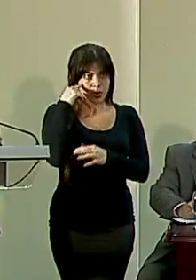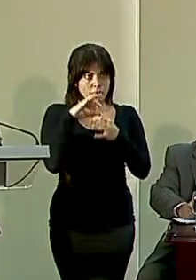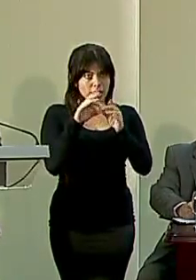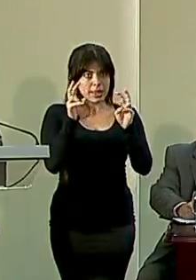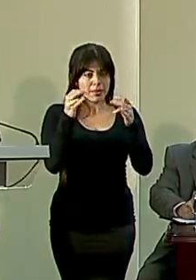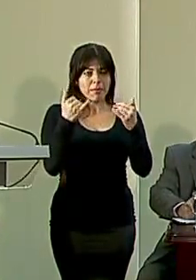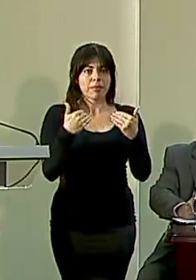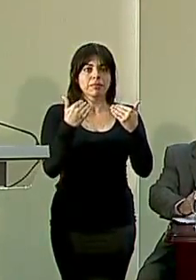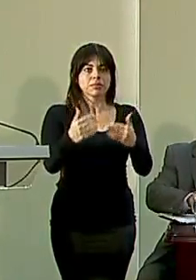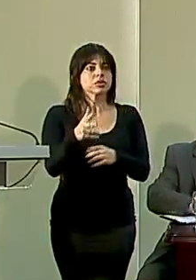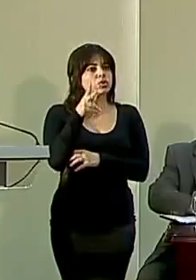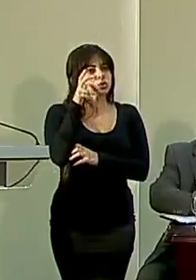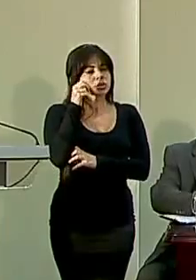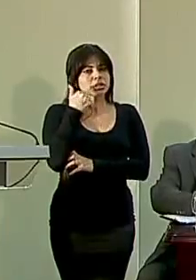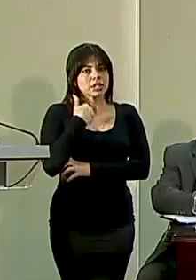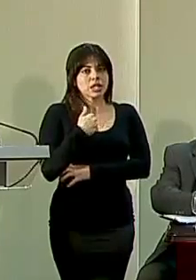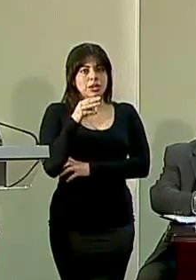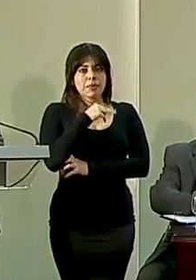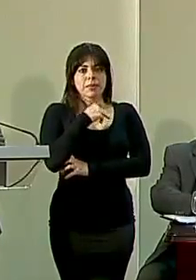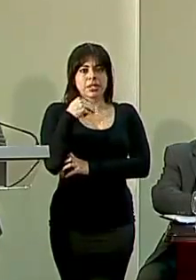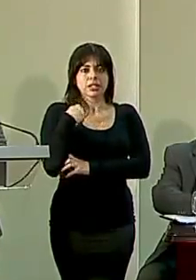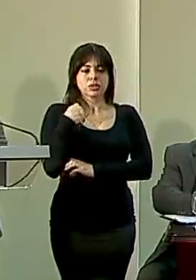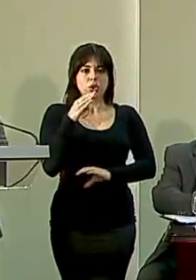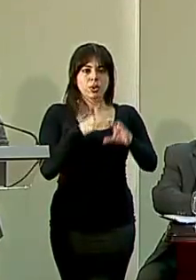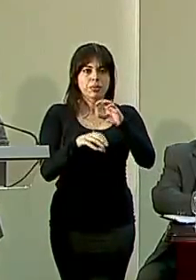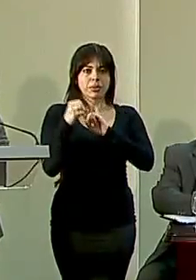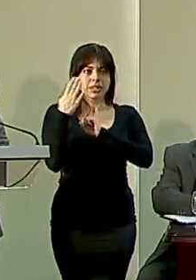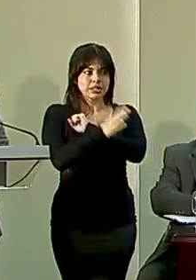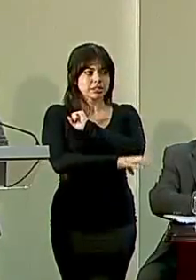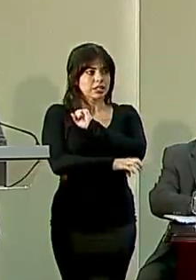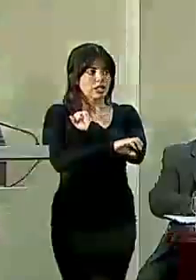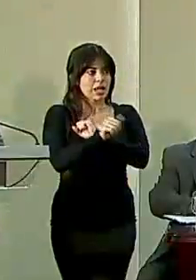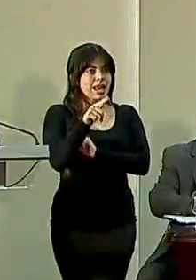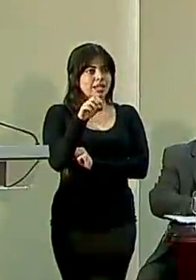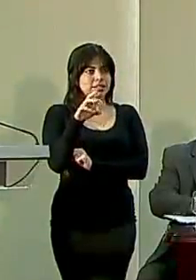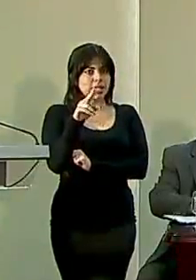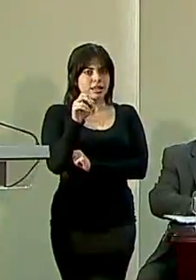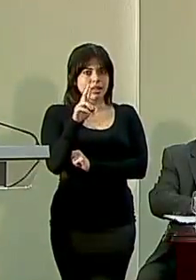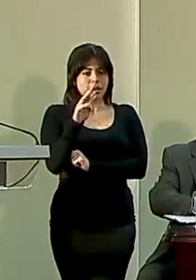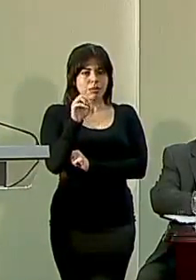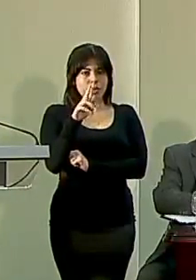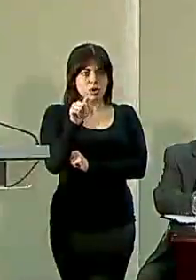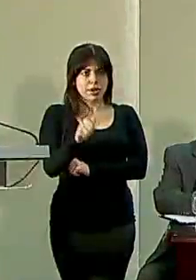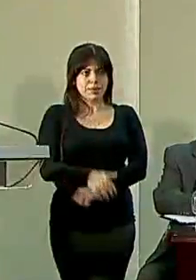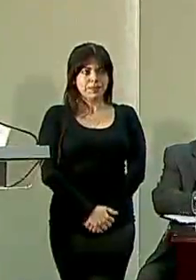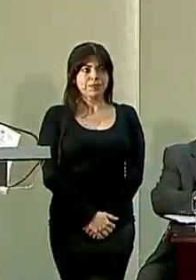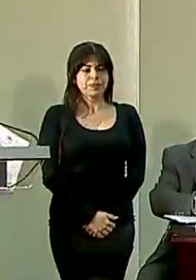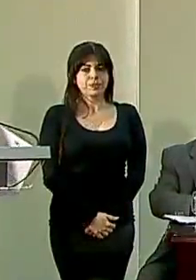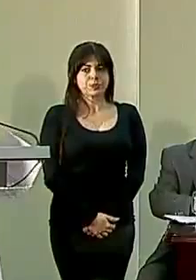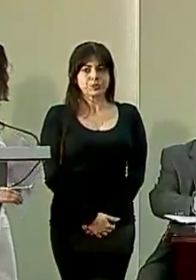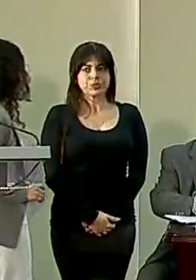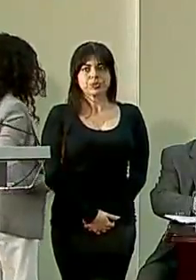tema, vamos a escuchar al señor Ministro de Comercio Exterior, don Alexander Mora.